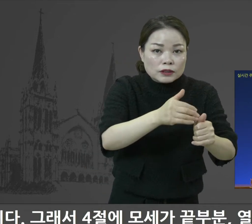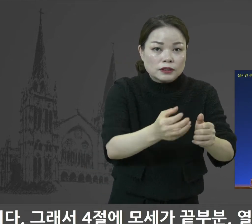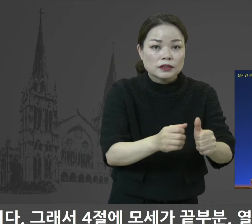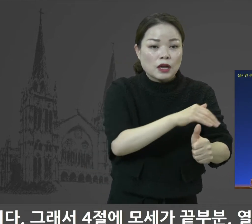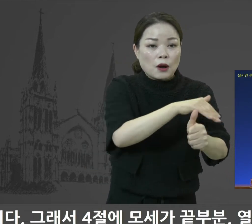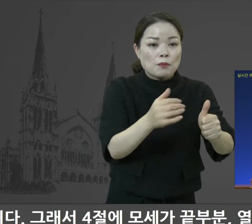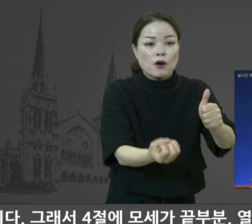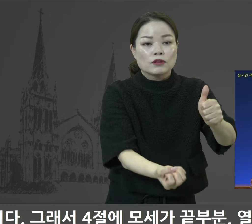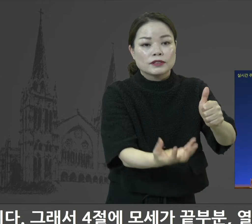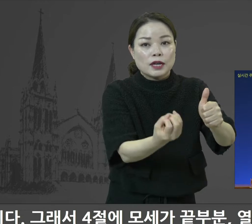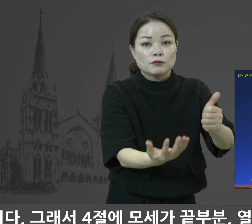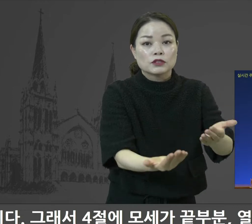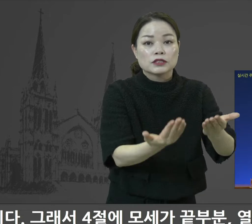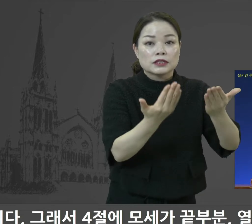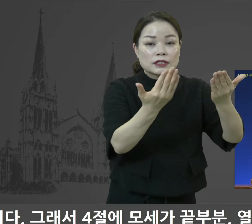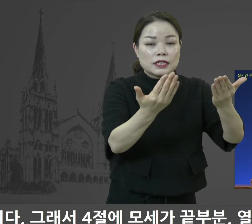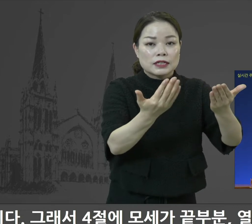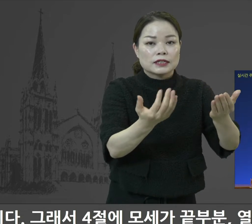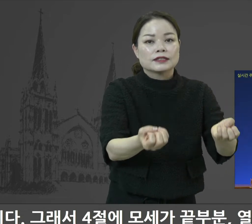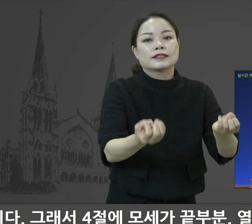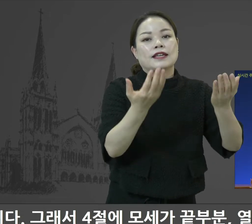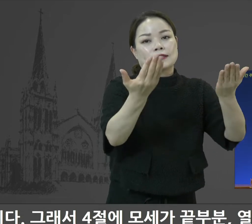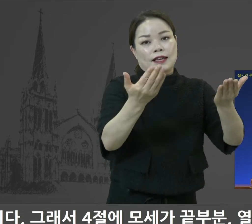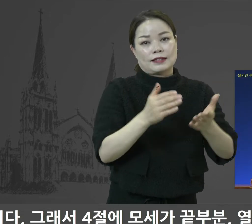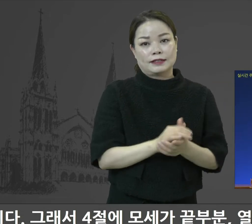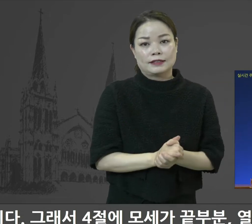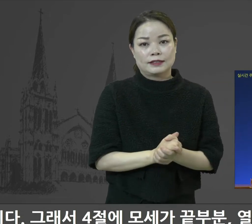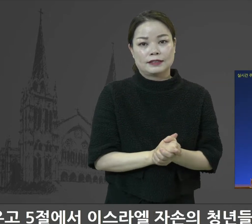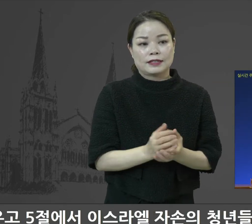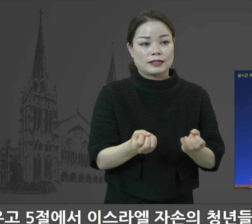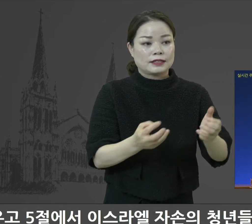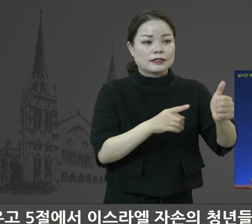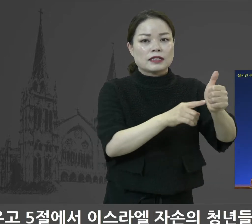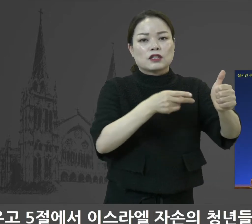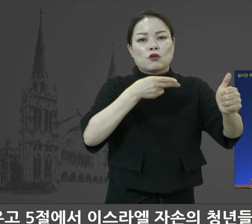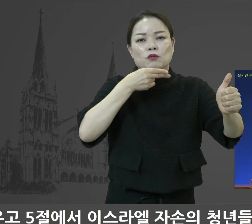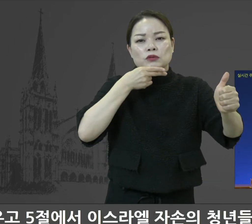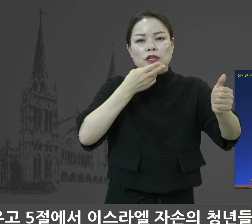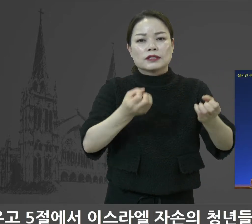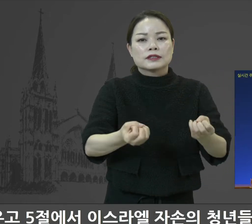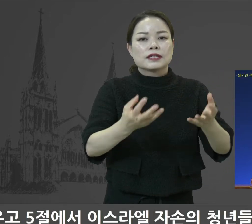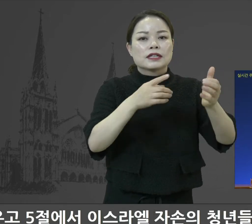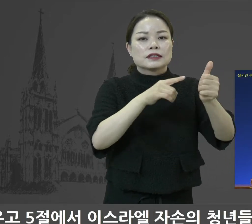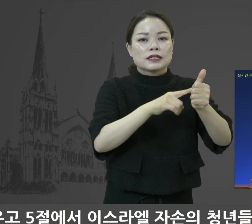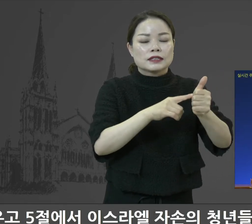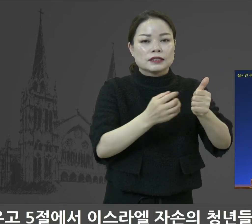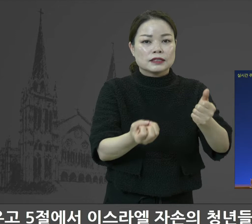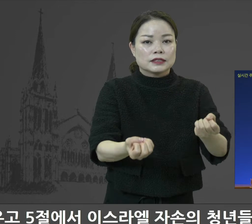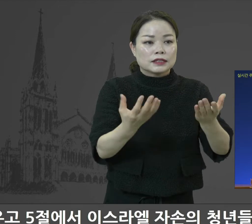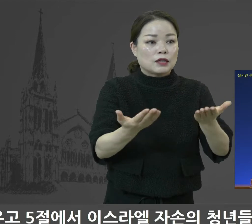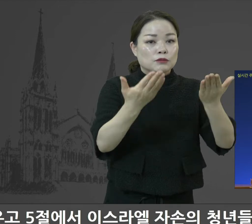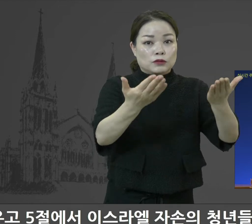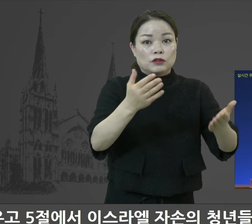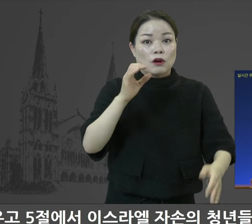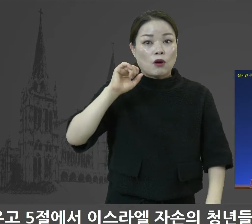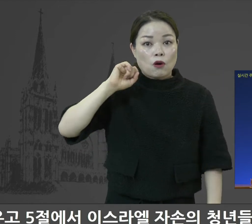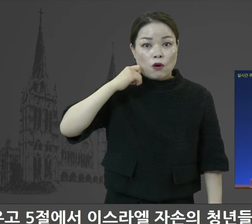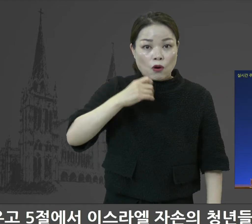번제물을 가져다가 이 제사를 드립니다. 당시에는 제사장이 없었기 때문에 제사장이 이 제물을 드릴 수가